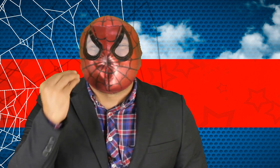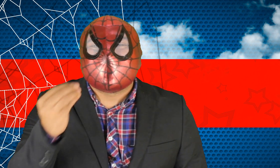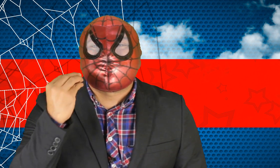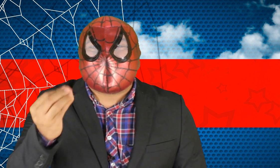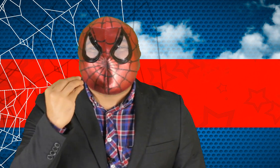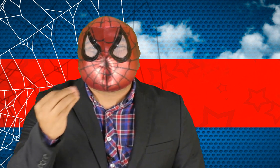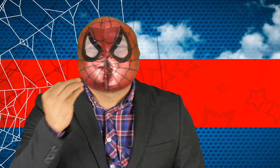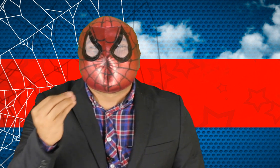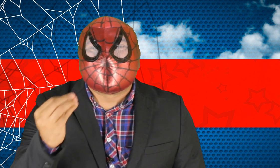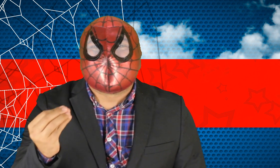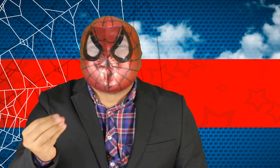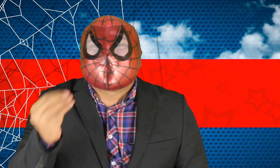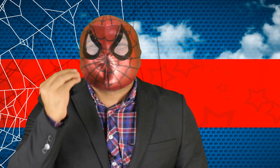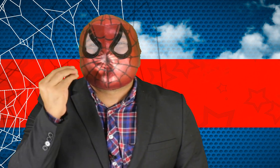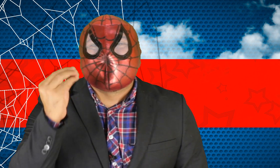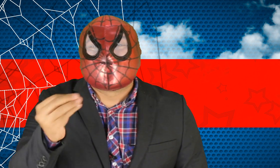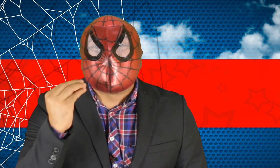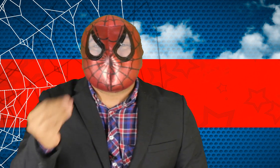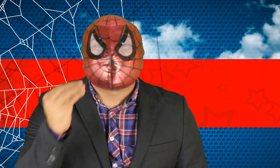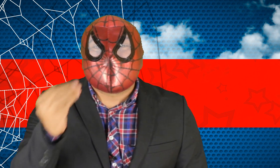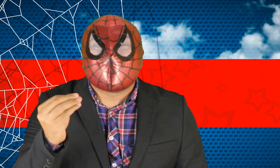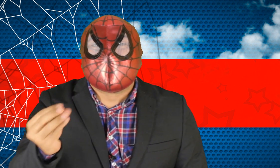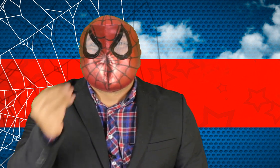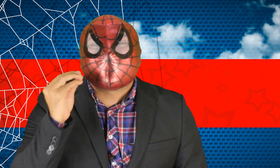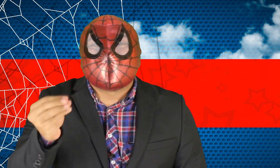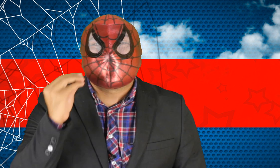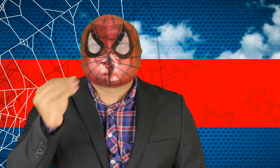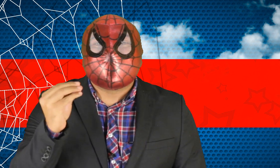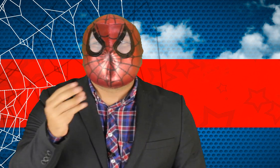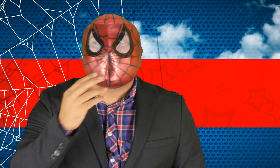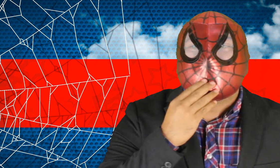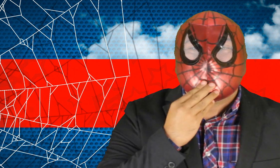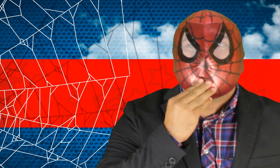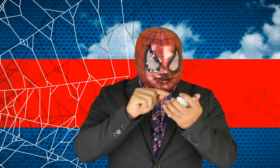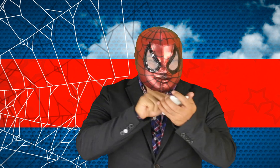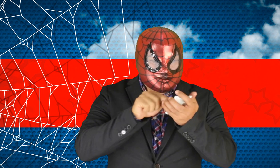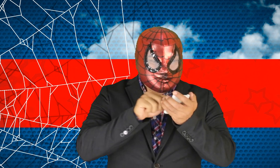5.000 pesos! ¡Que si lo sumamos todo, da un total de...